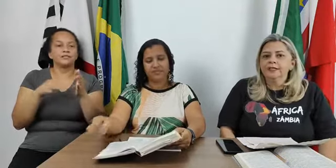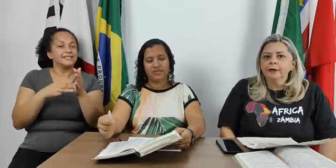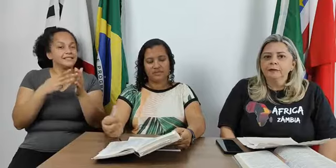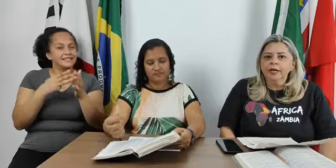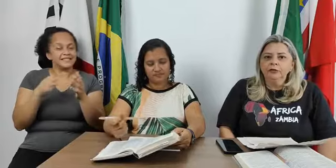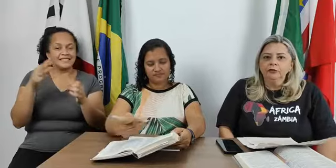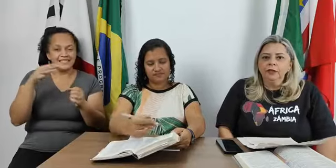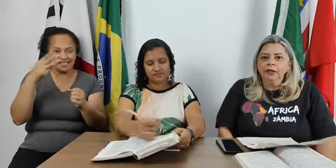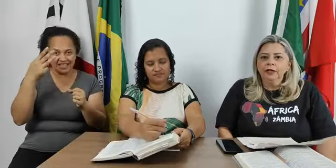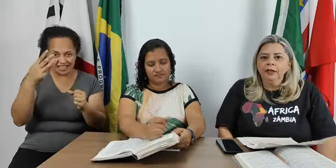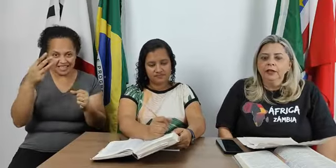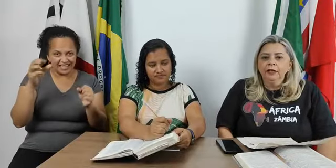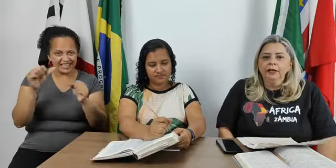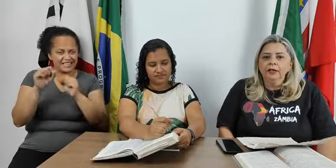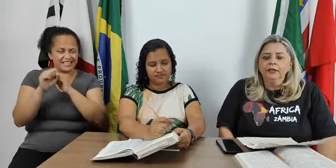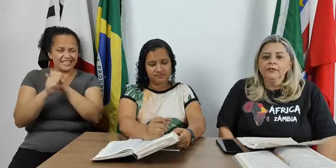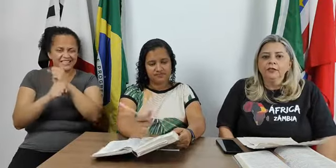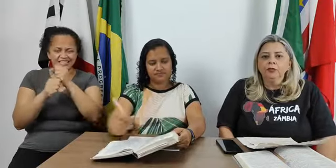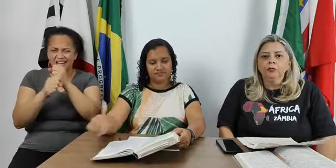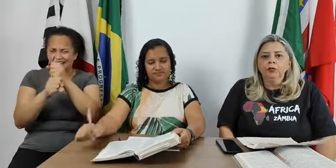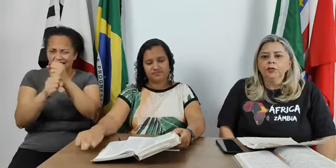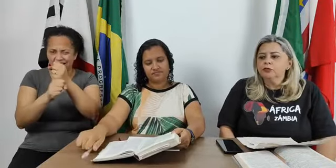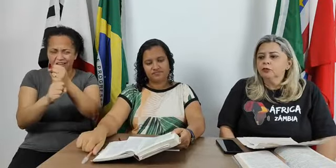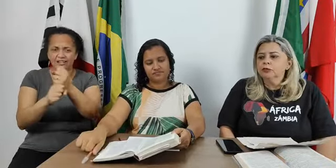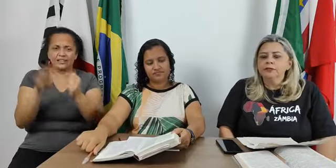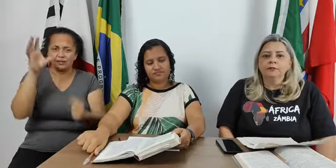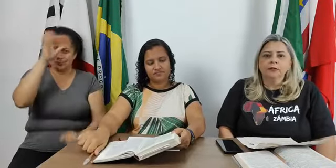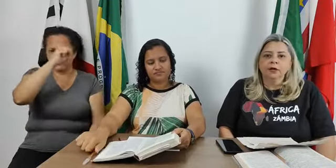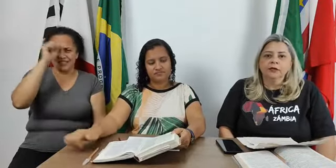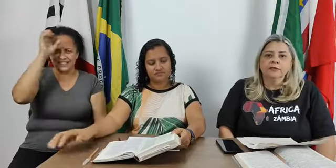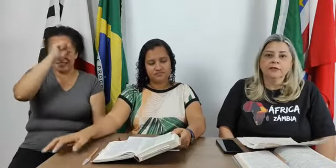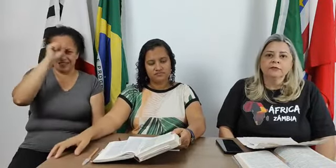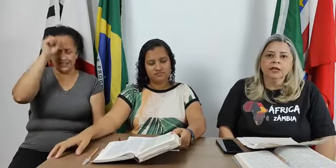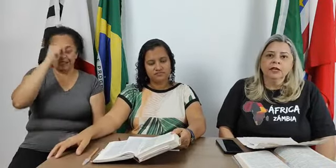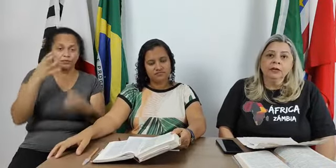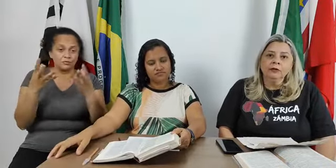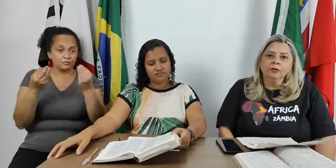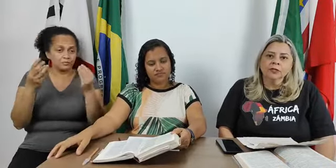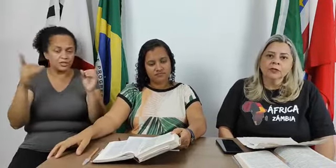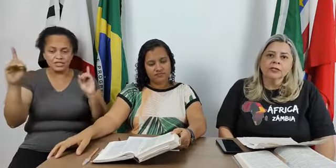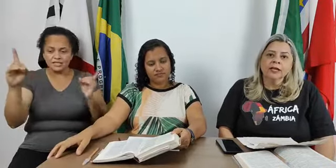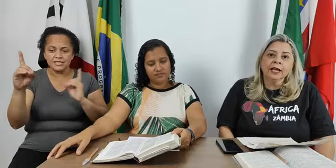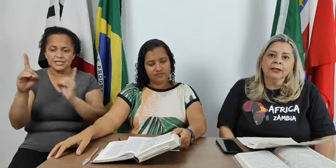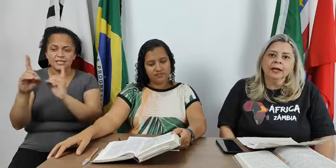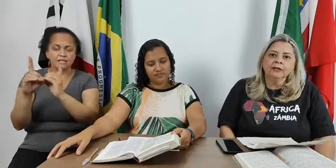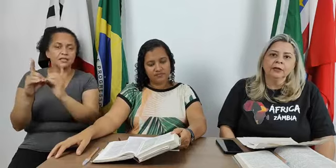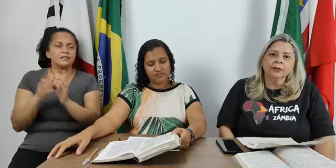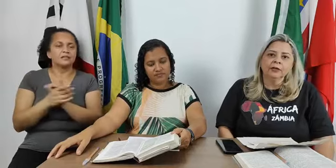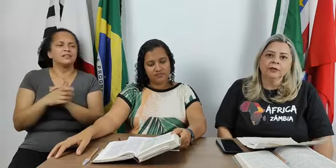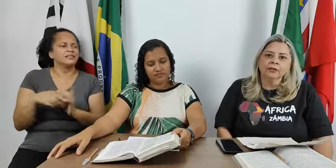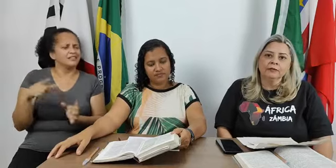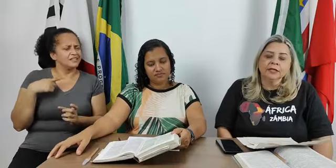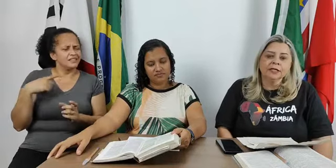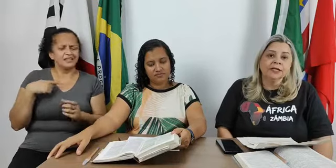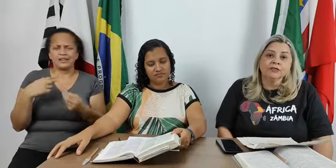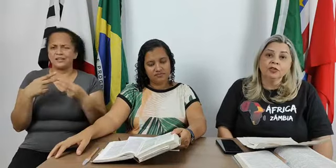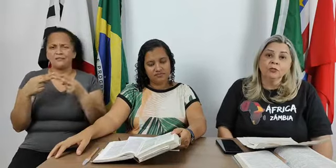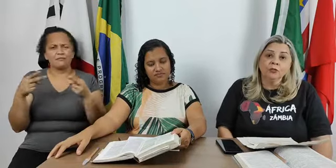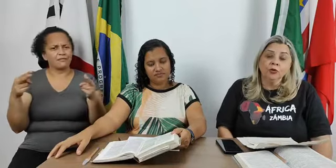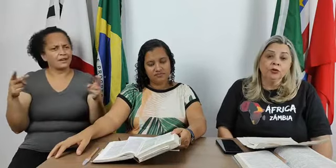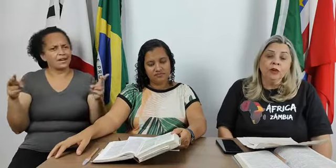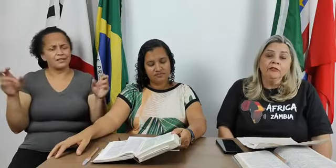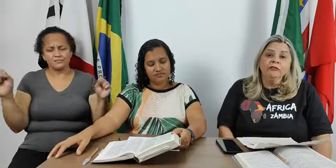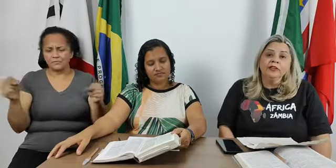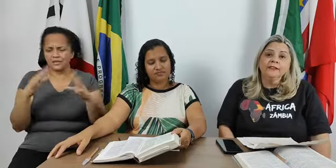de ensinamento, né? E eles viram muitas coisas, às vezes não está nem algumas coisas relatadas aqui para nós, mas eles